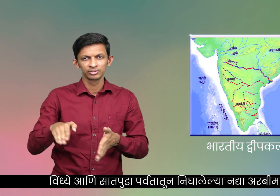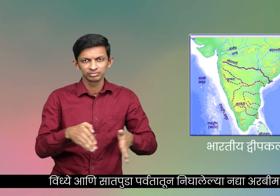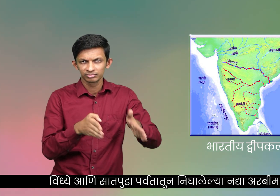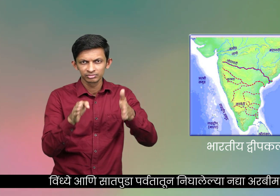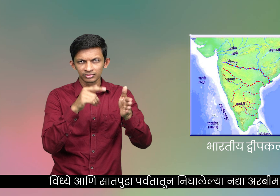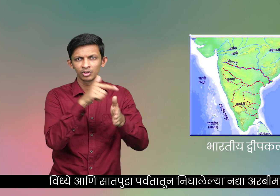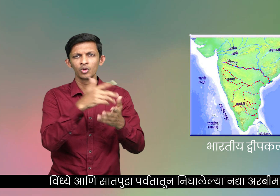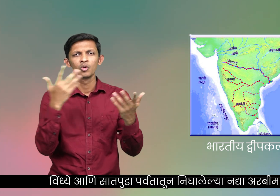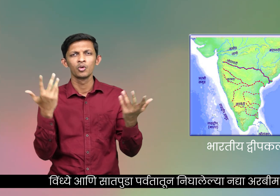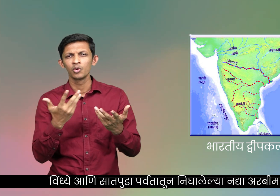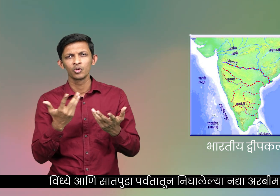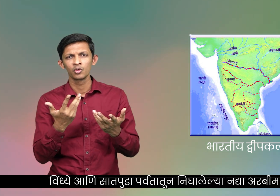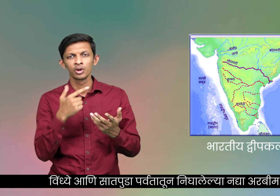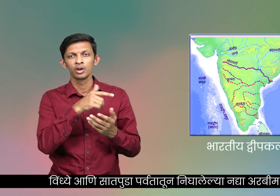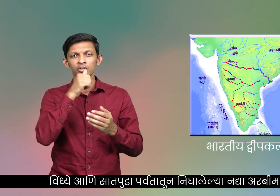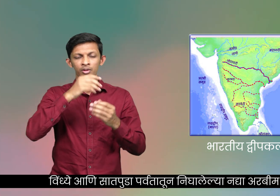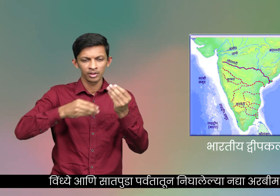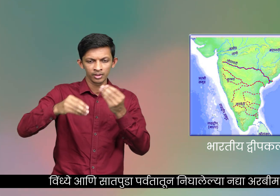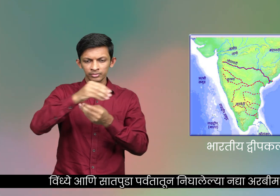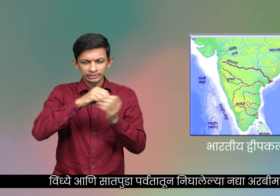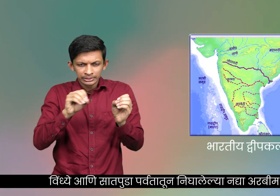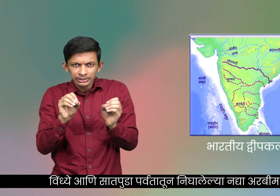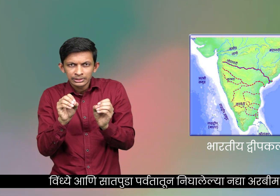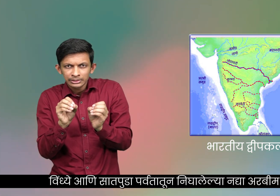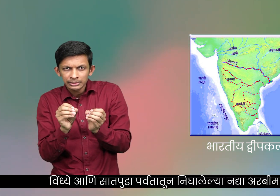विंधी आणि सातपुडा पर्वतातून निघालेल्या नद्या अरबीमध्ये विलीन होतात.